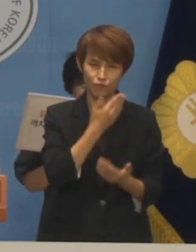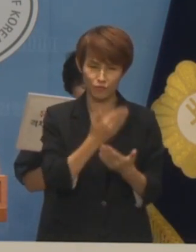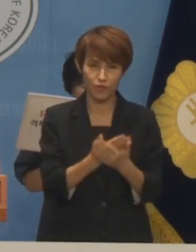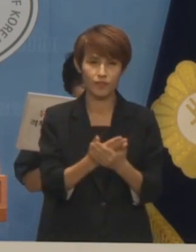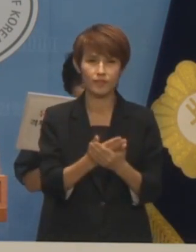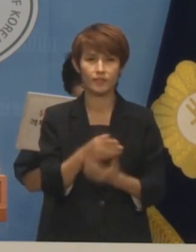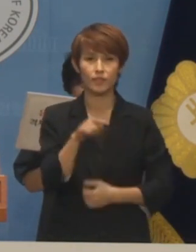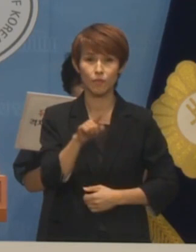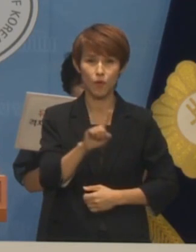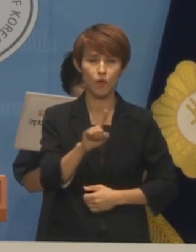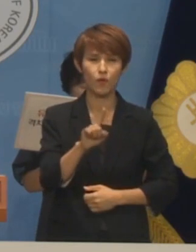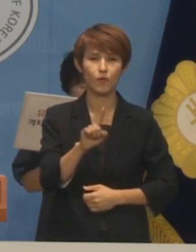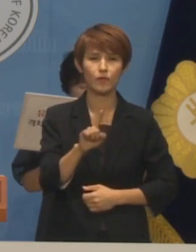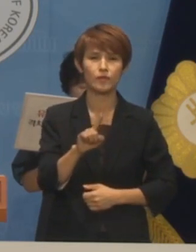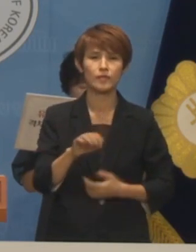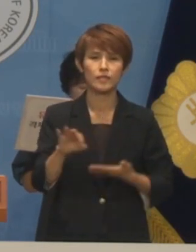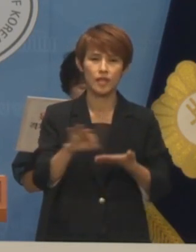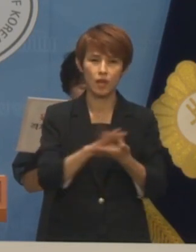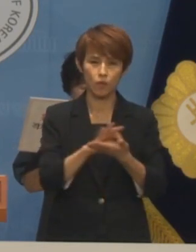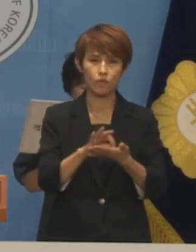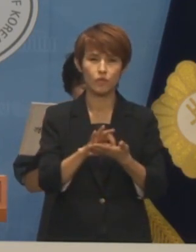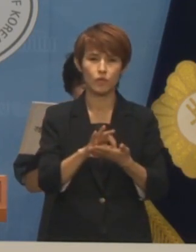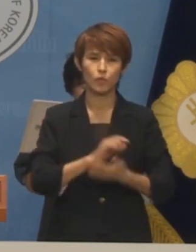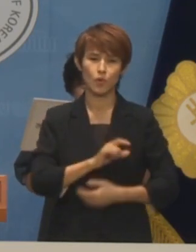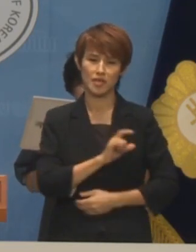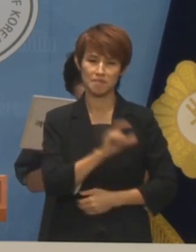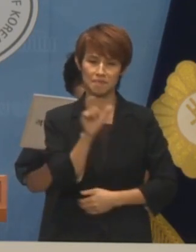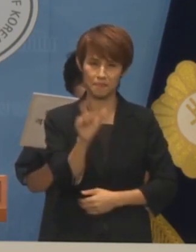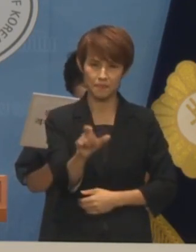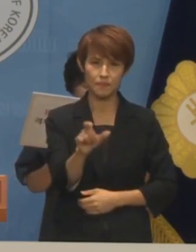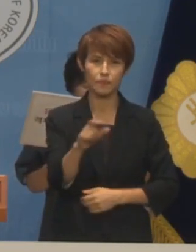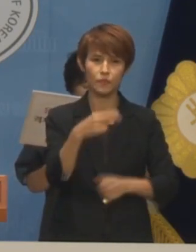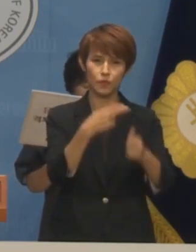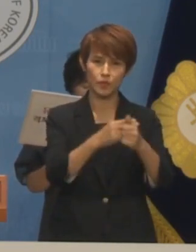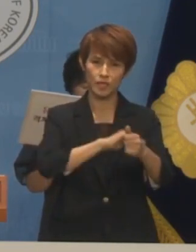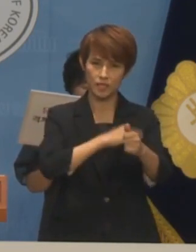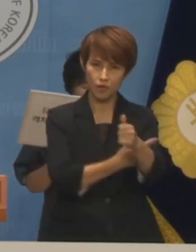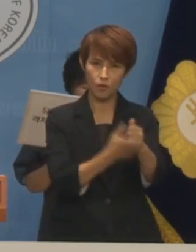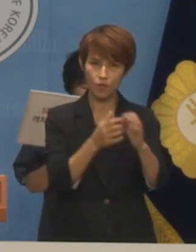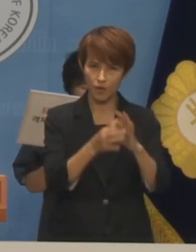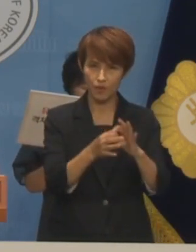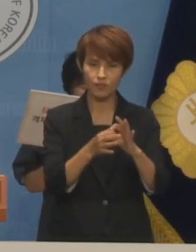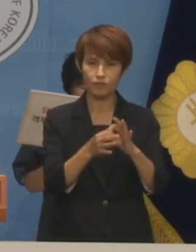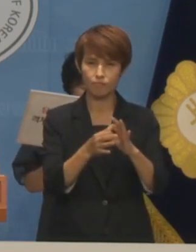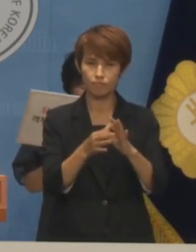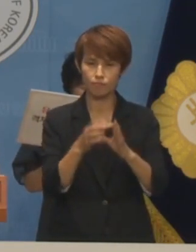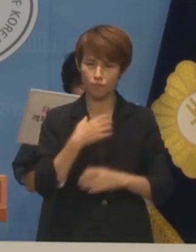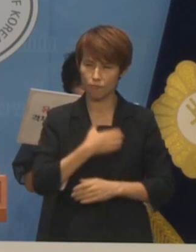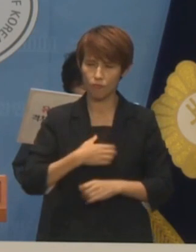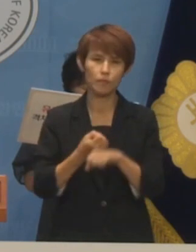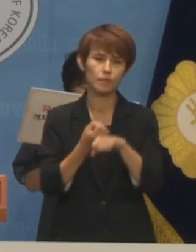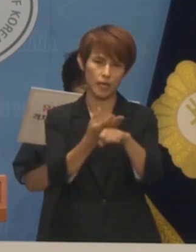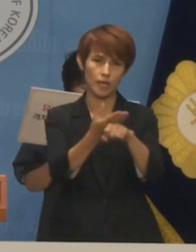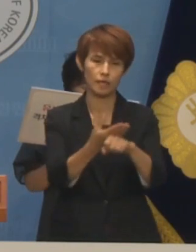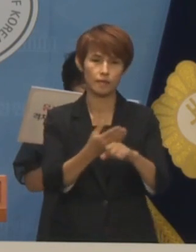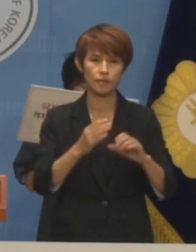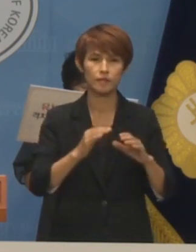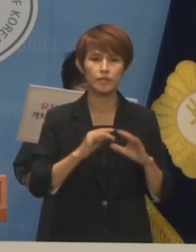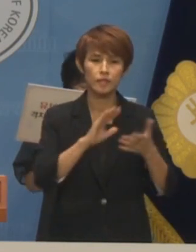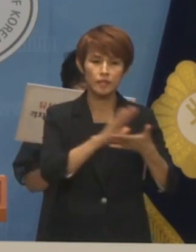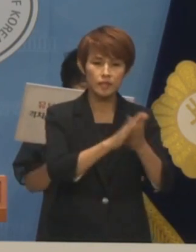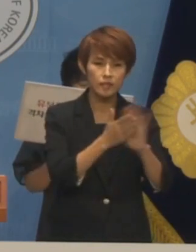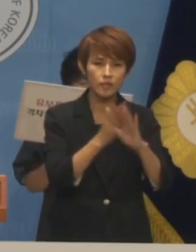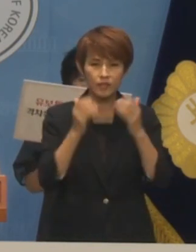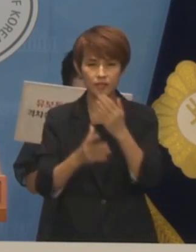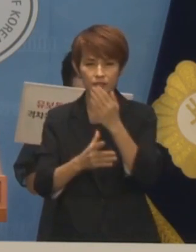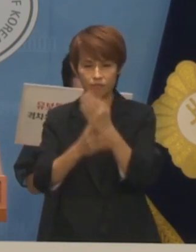쟁점이 되는 재원과 통합기관 명칭, 교사 자격 문제 등에 대한 현장의 우려를 전하며 유보통합 실행